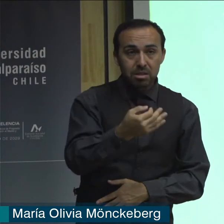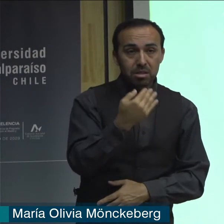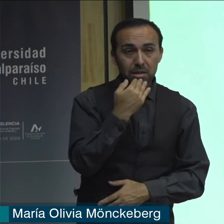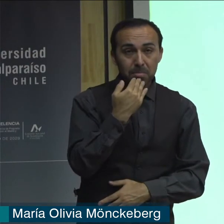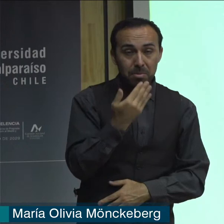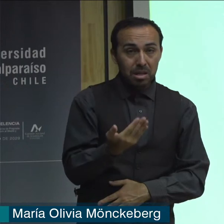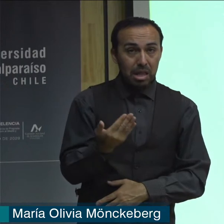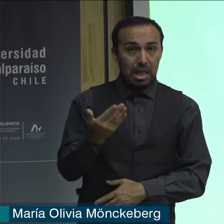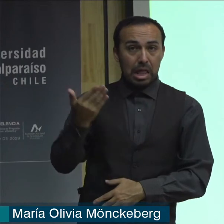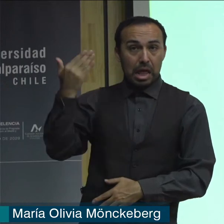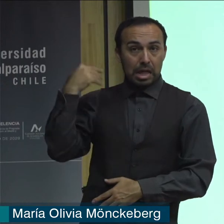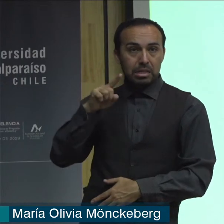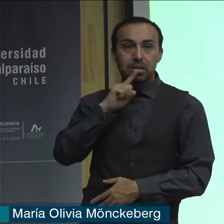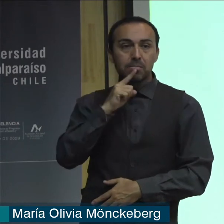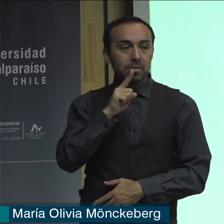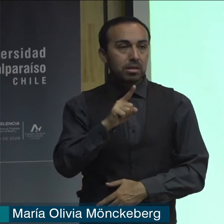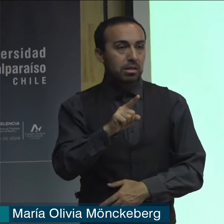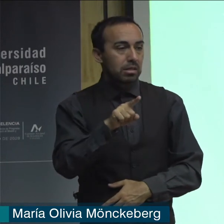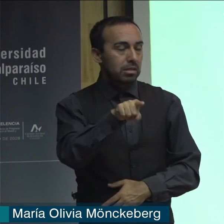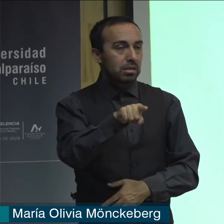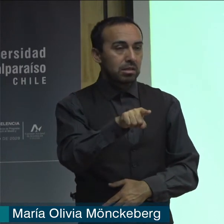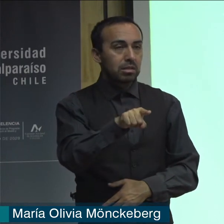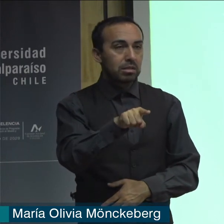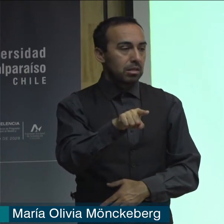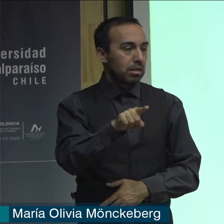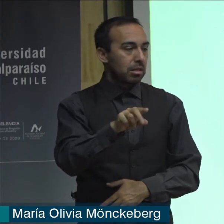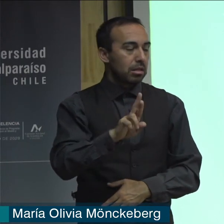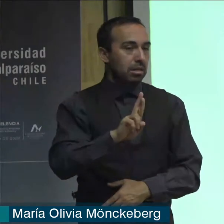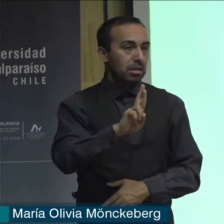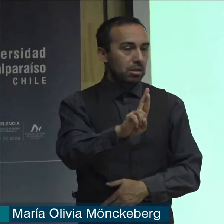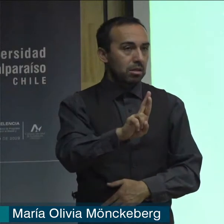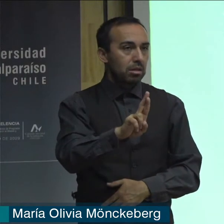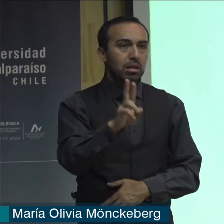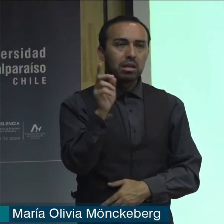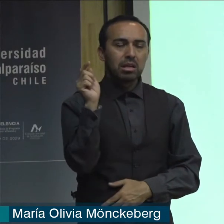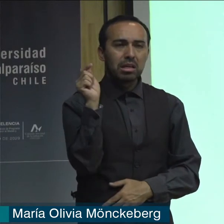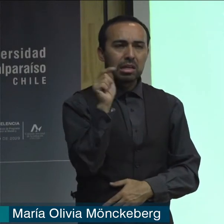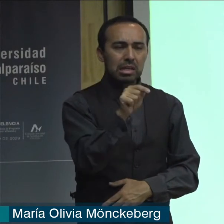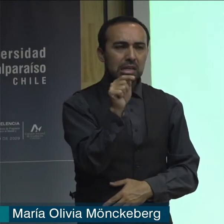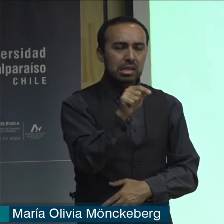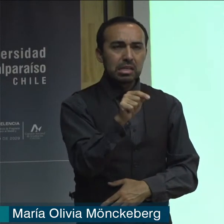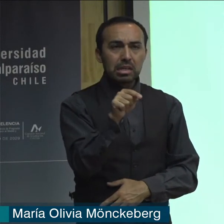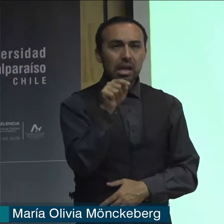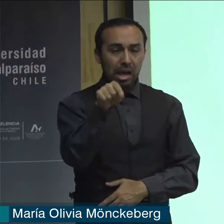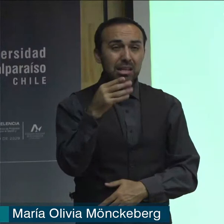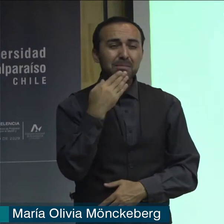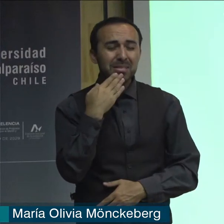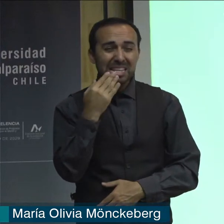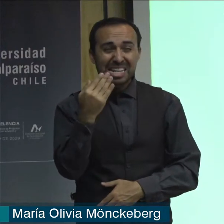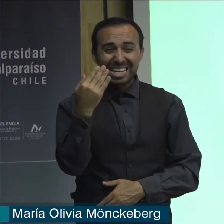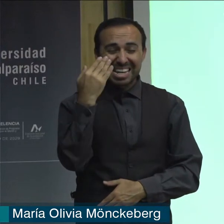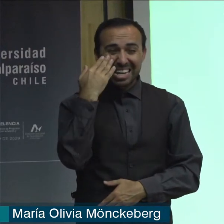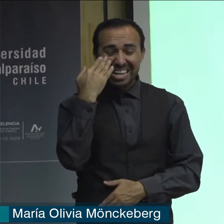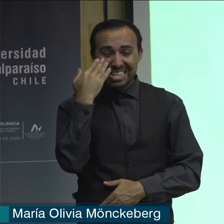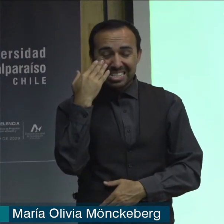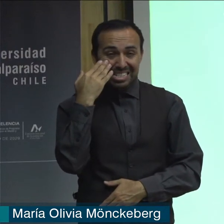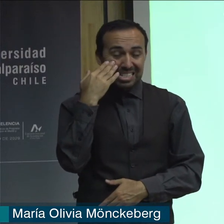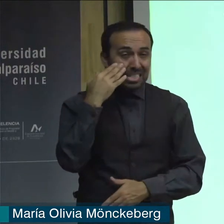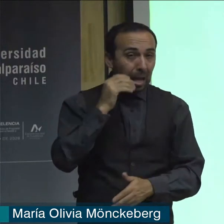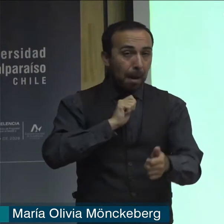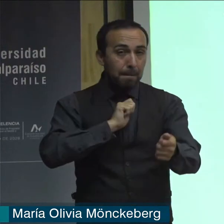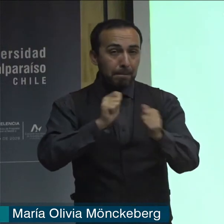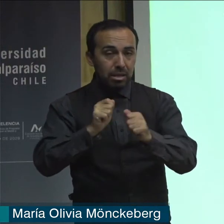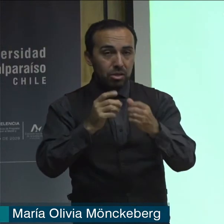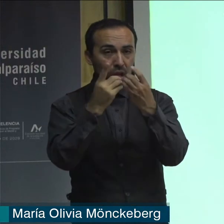el rector corrales en esto está en juego también la democracia y el aporte que pueden